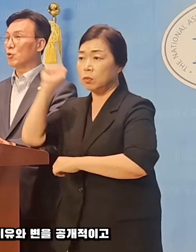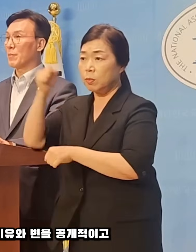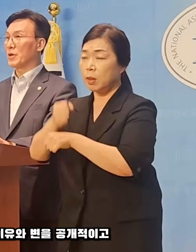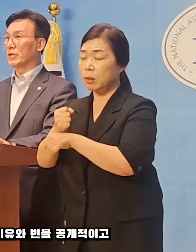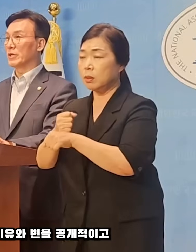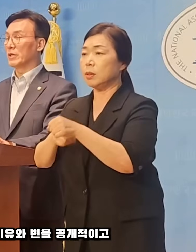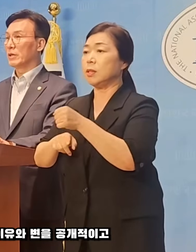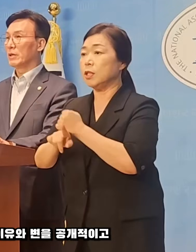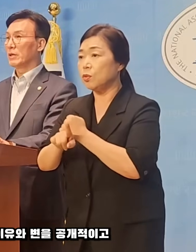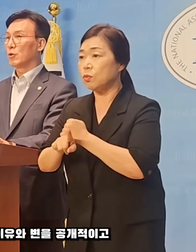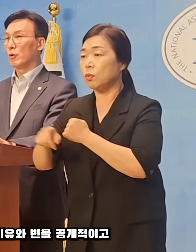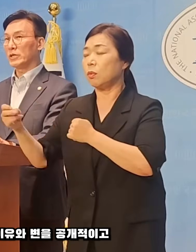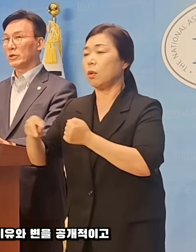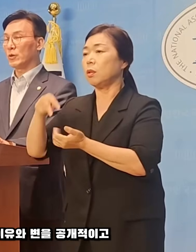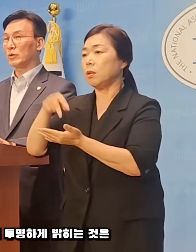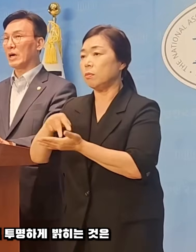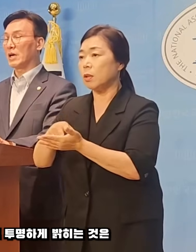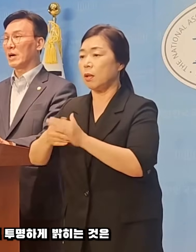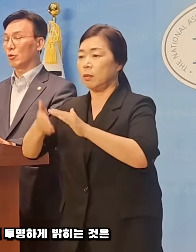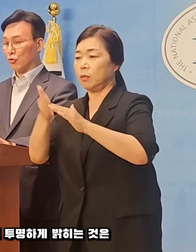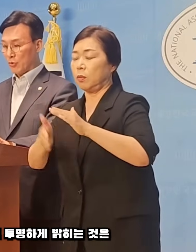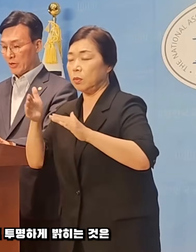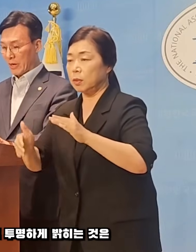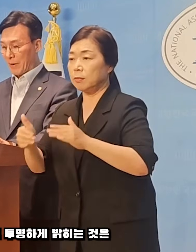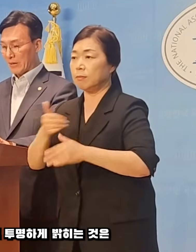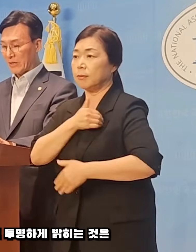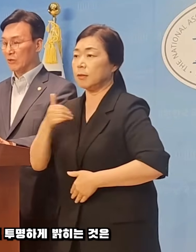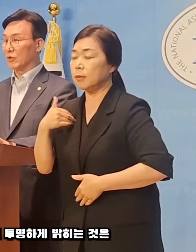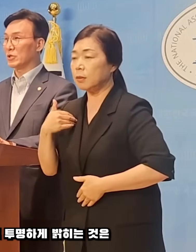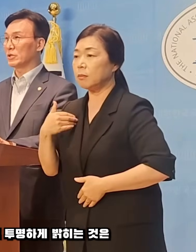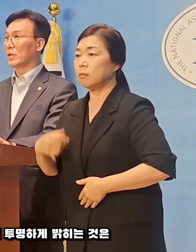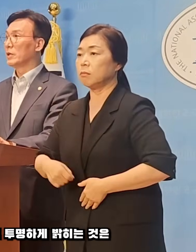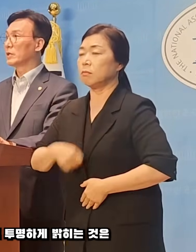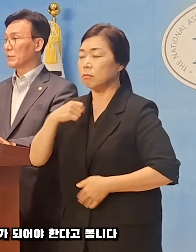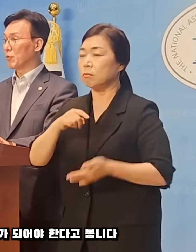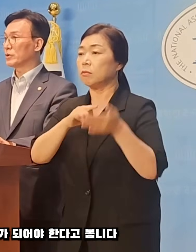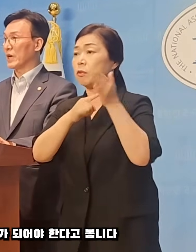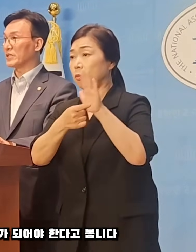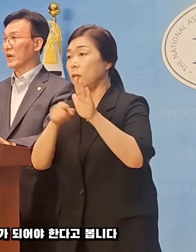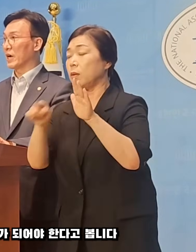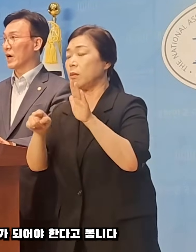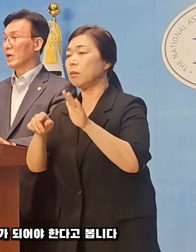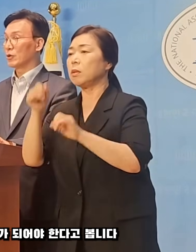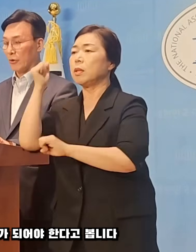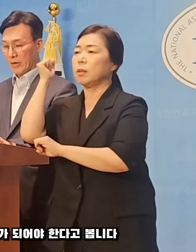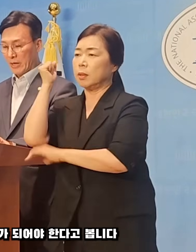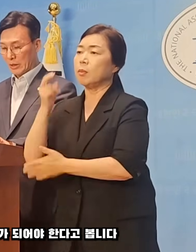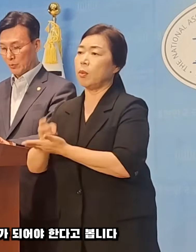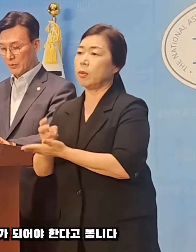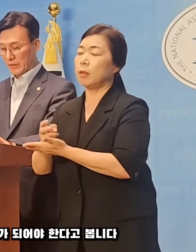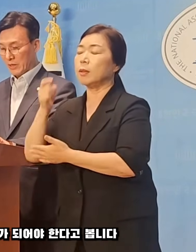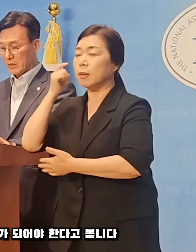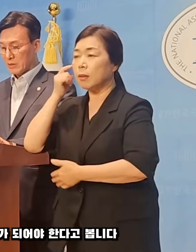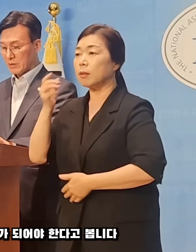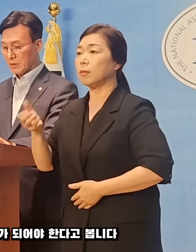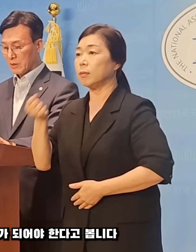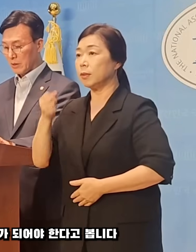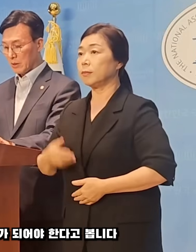출마의 이유와 변을 공개적이고 당당하고 투명하게 밝히는 것은 기본 자세가 되어야 한다고